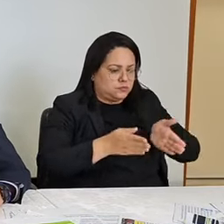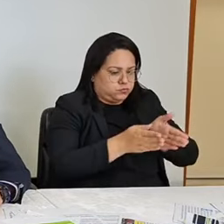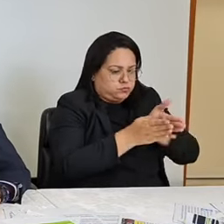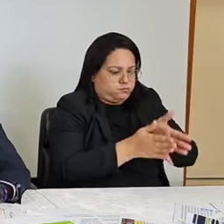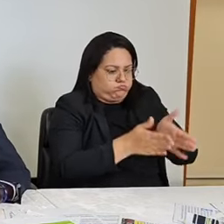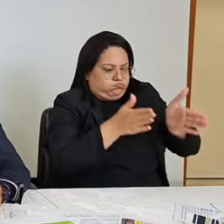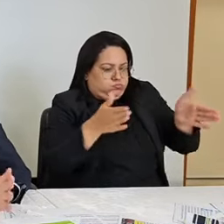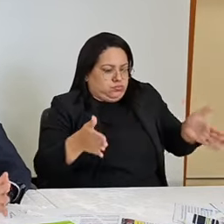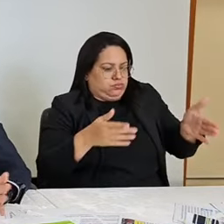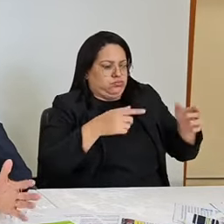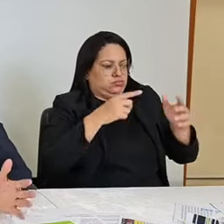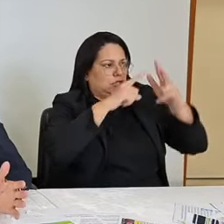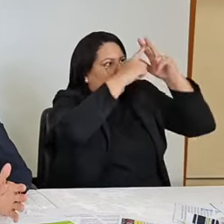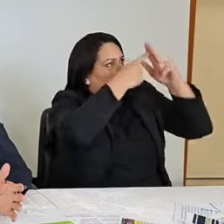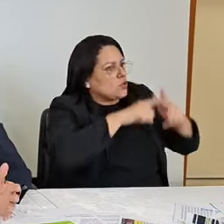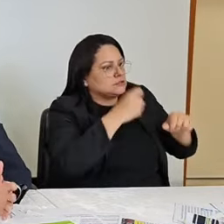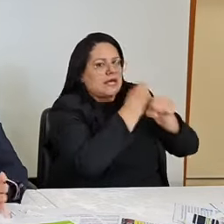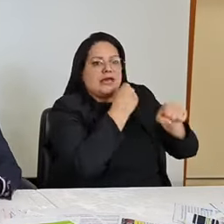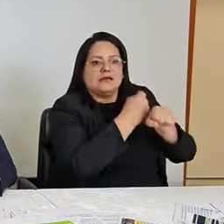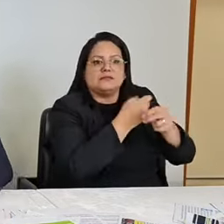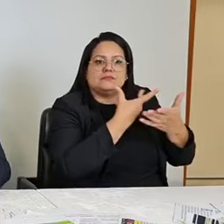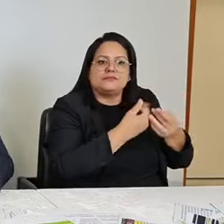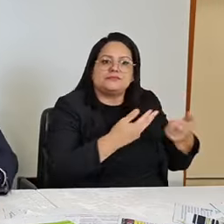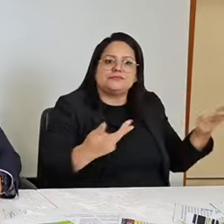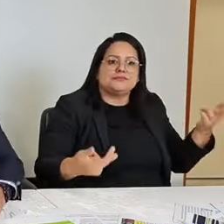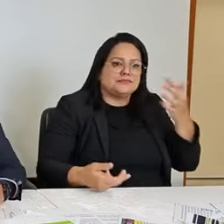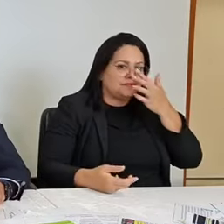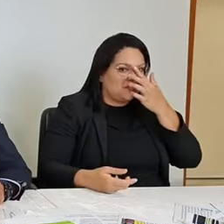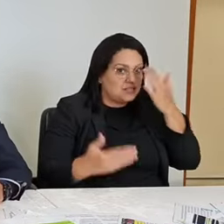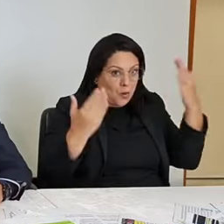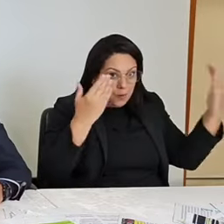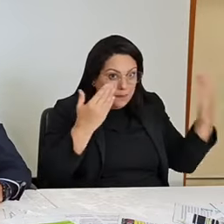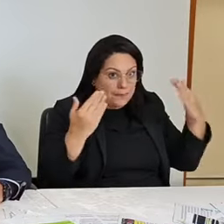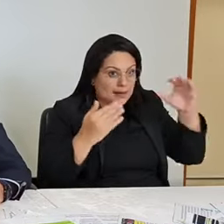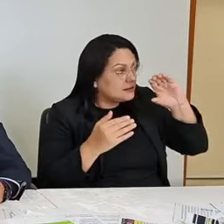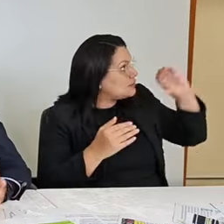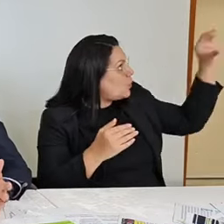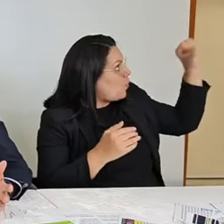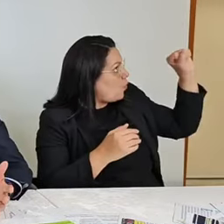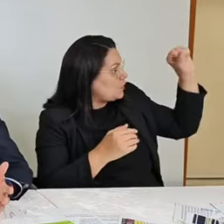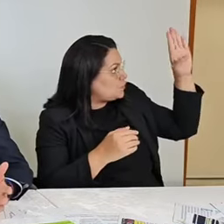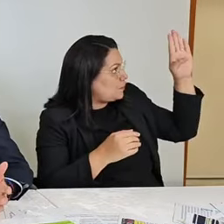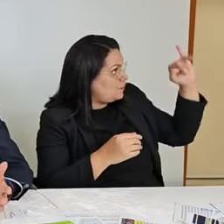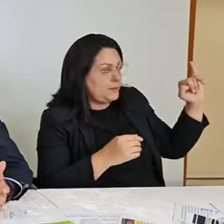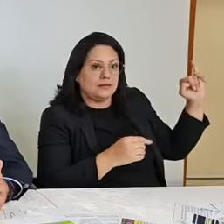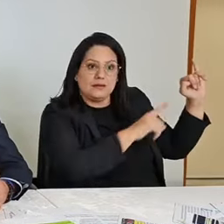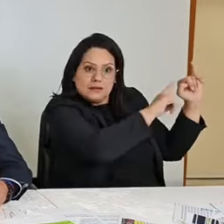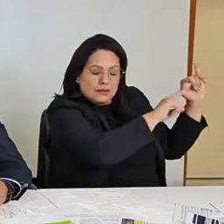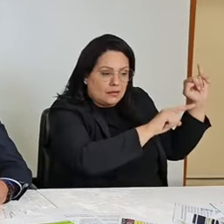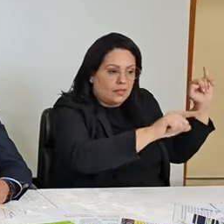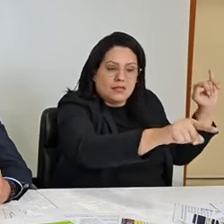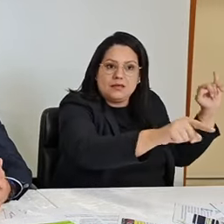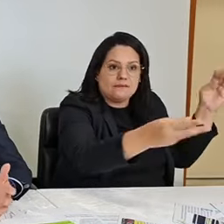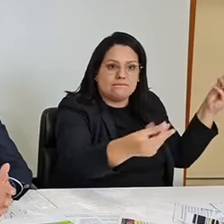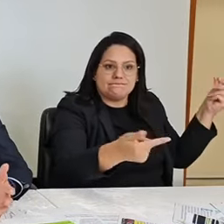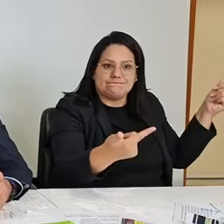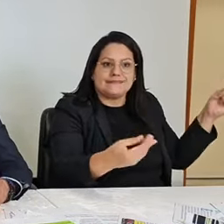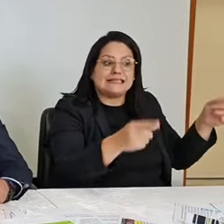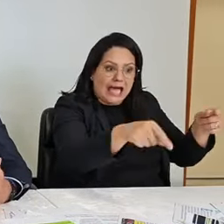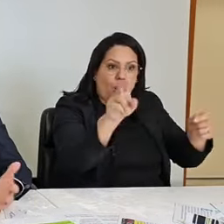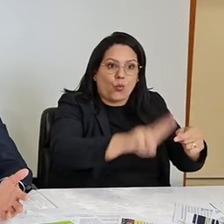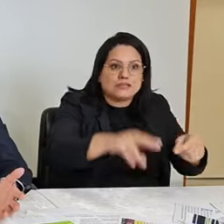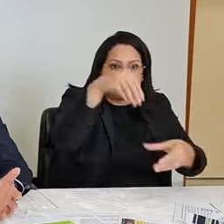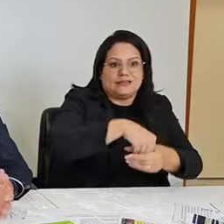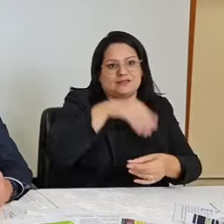restauração, entre tantas e tantas outras coisas. Então esse é um pequeno retrato de US$500 bilhão de reais que foram usados de